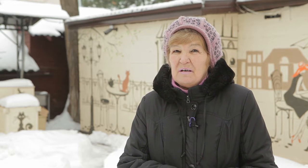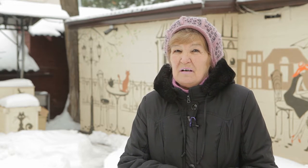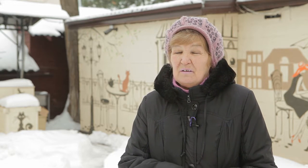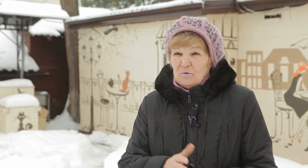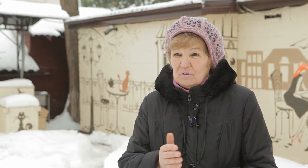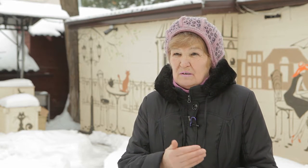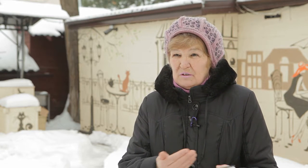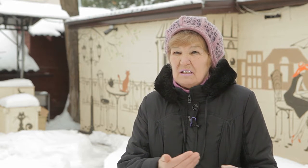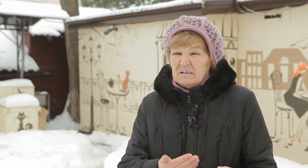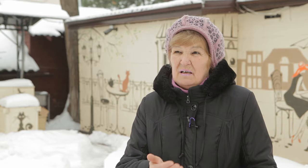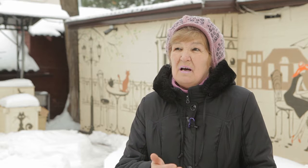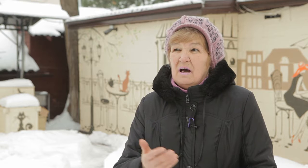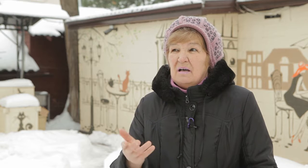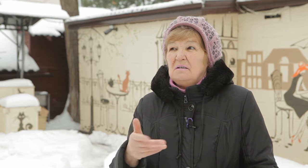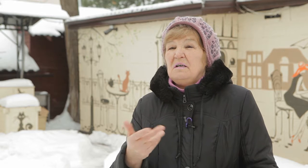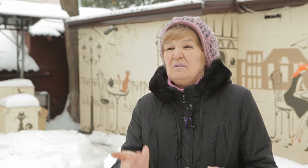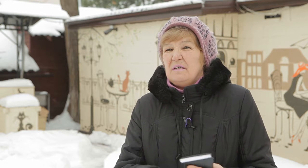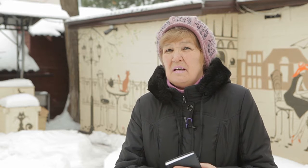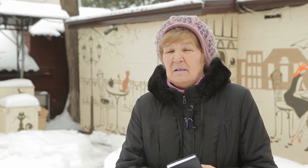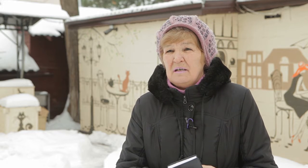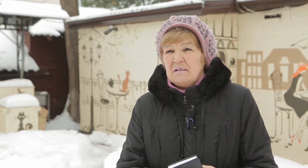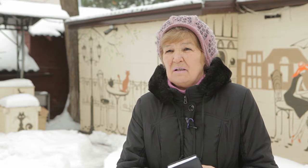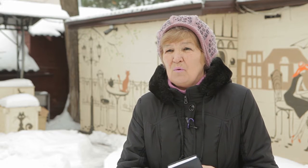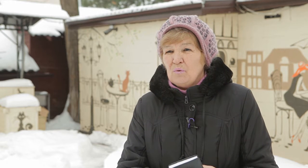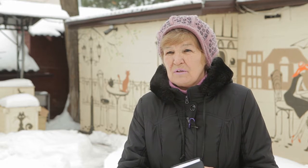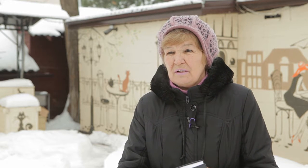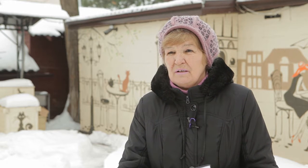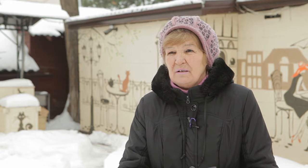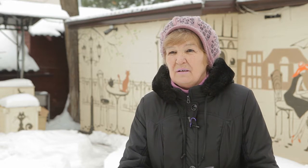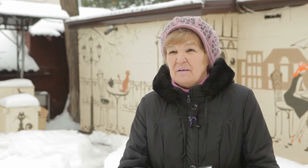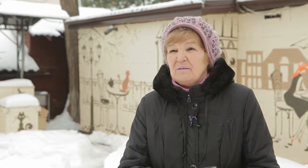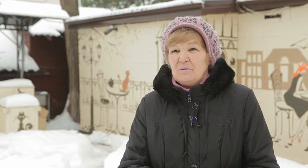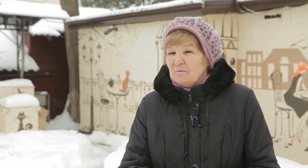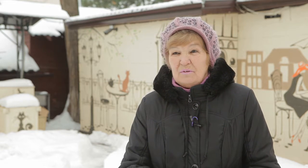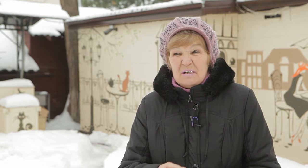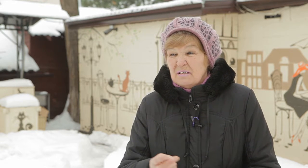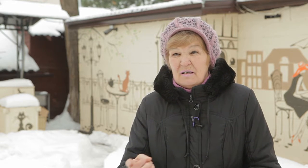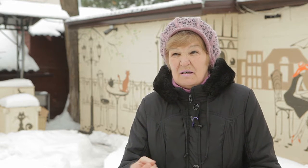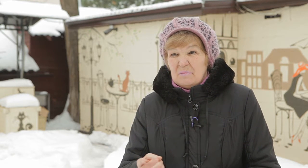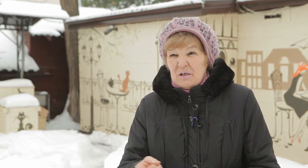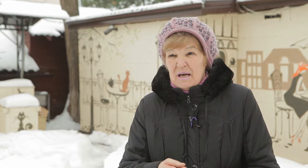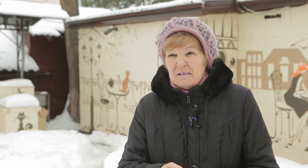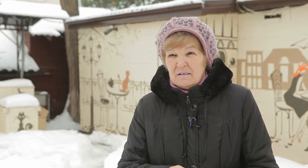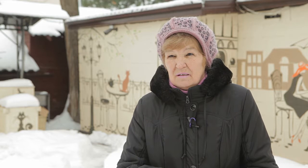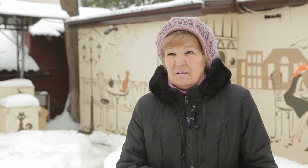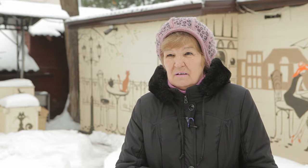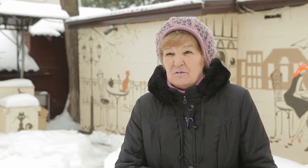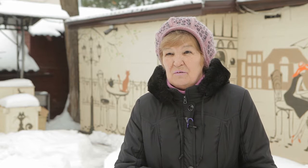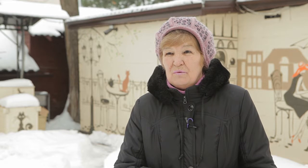а кто уже общался-то, а некоторые ездят на курсы. Если ты не общаешься вживую с